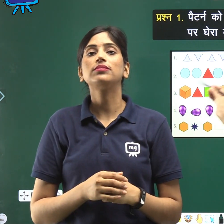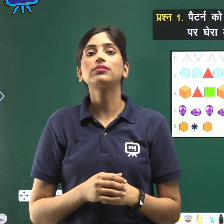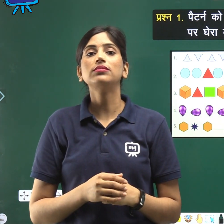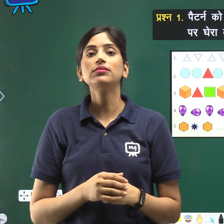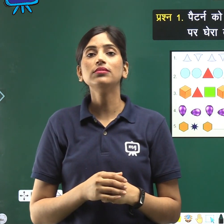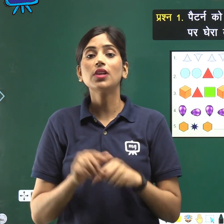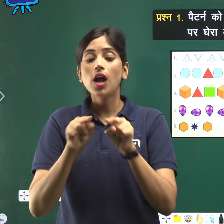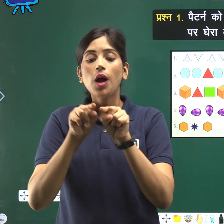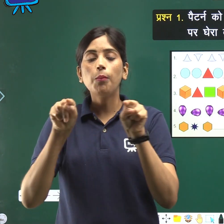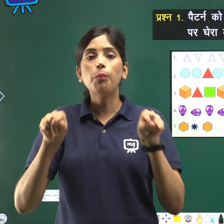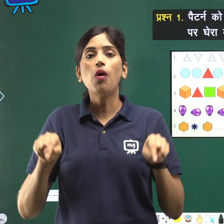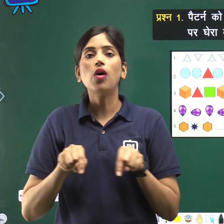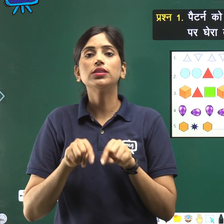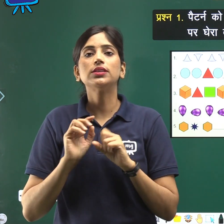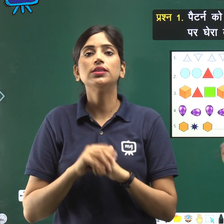बॉक्स,